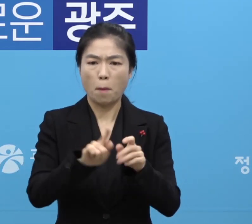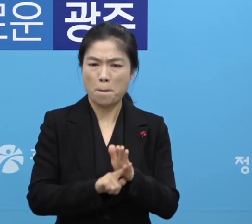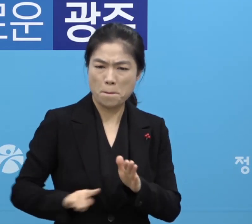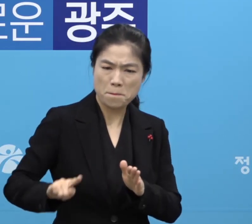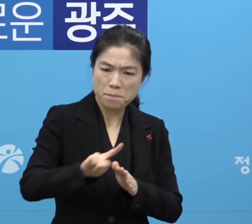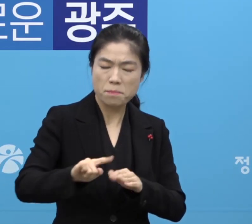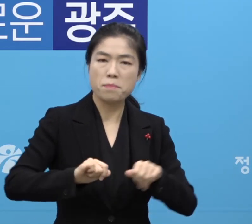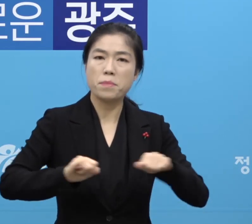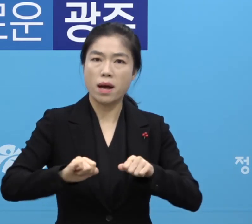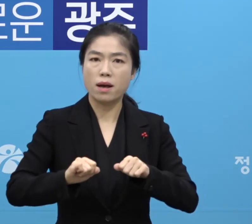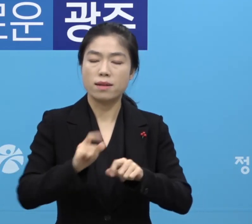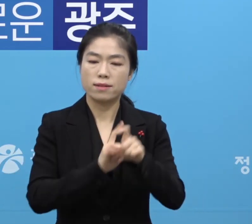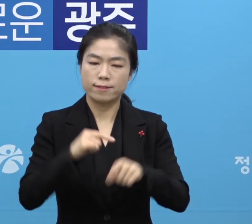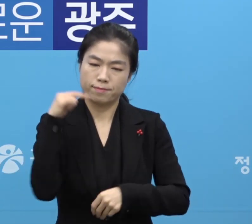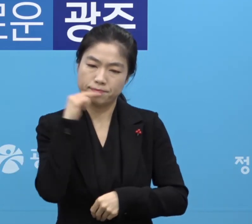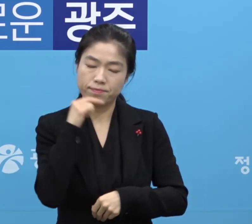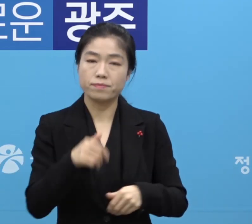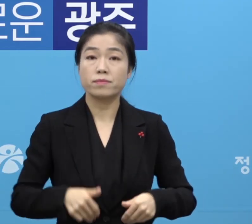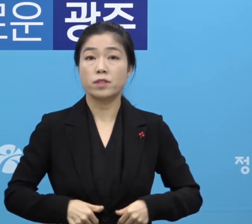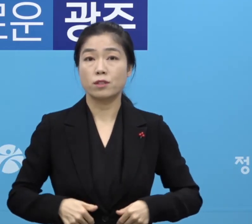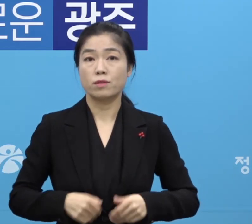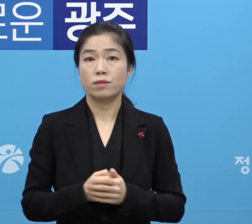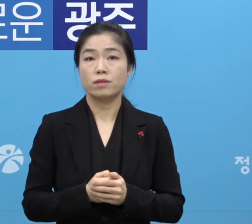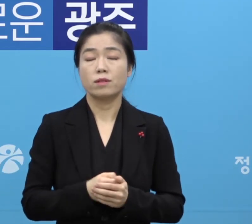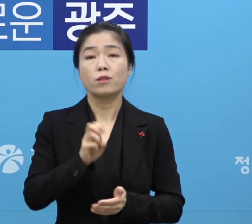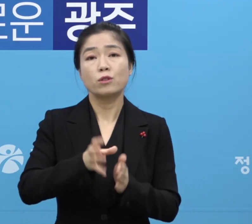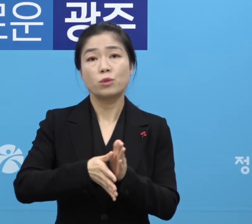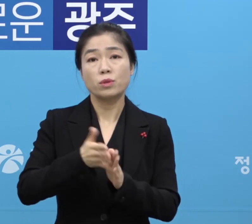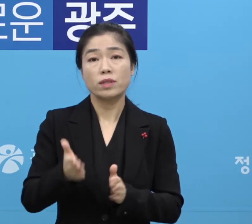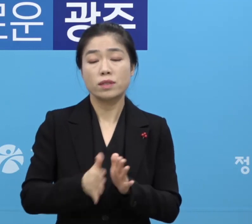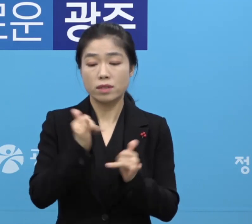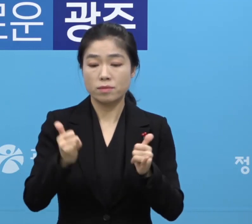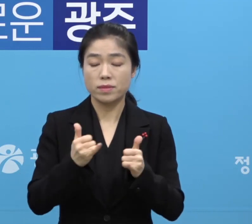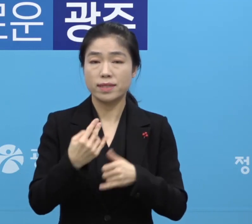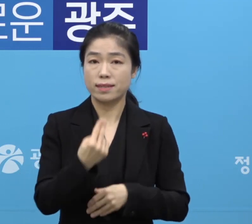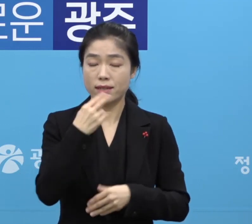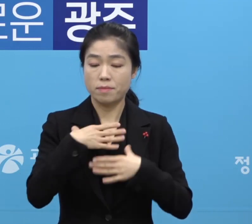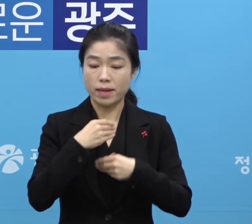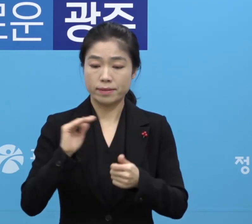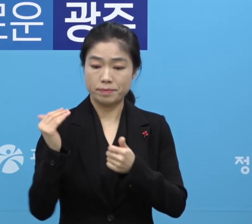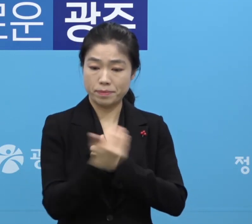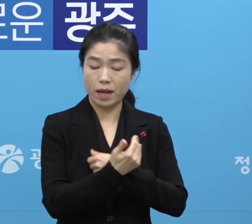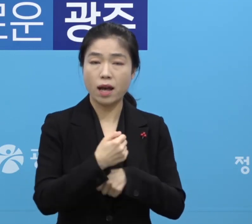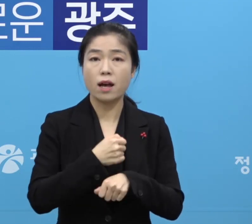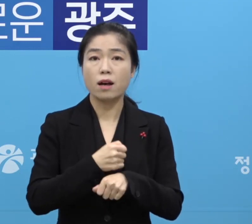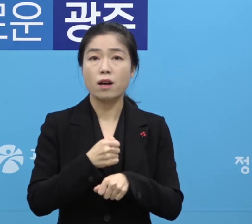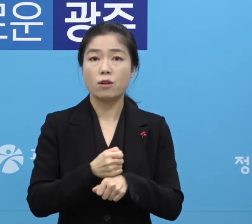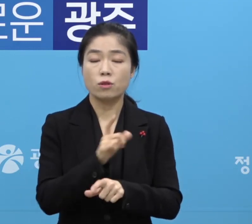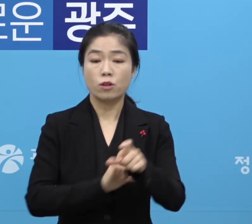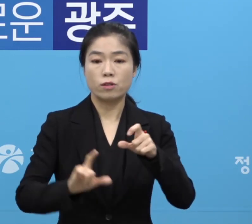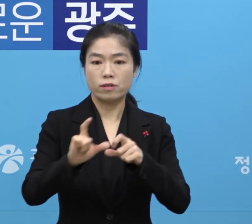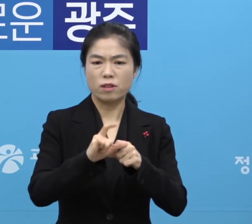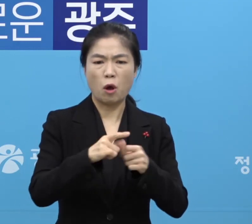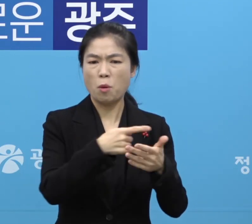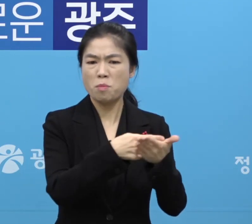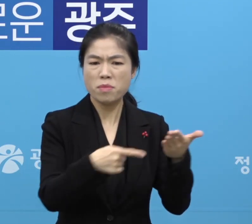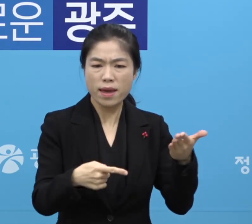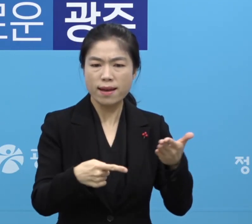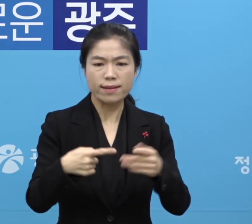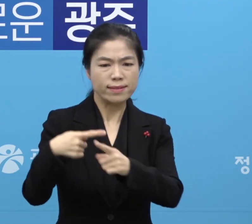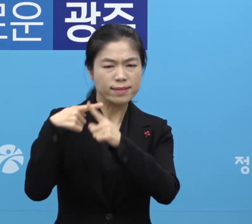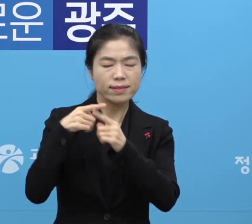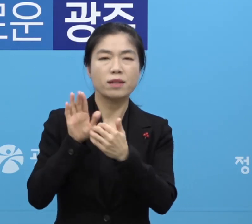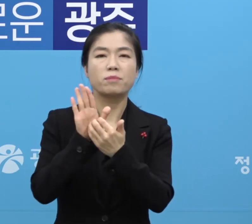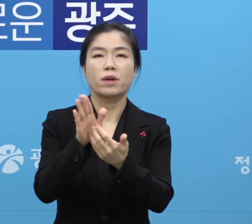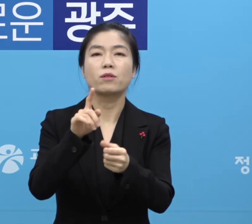하고 더욱 치밀해야 합니다. 우리 시는 시민의 생명과 안전을 지켜내고 더 큰 피해와 희생을 막기